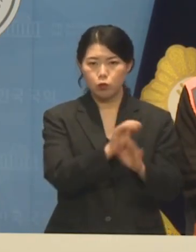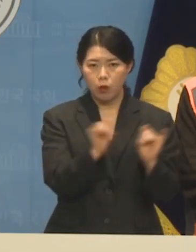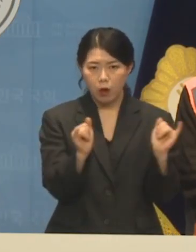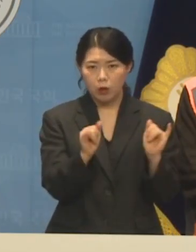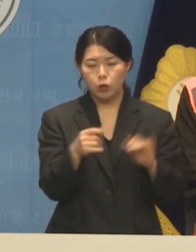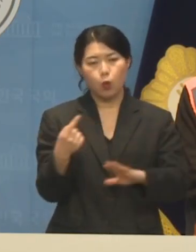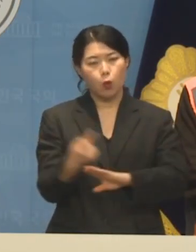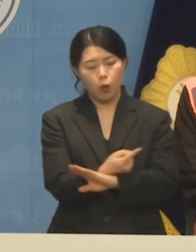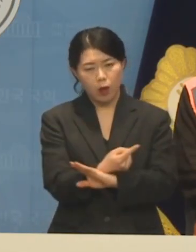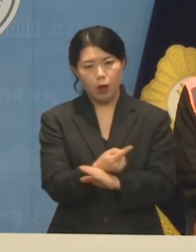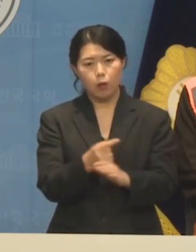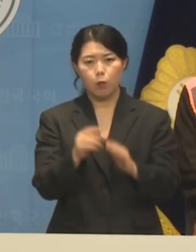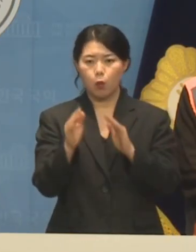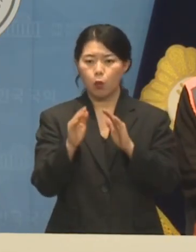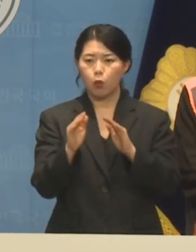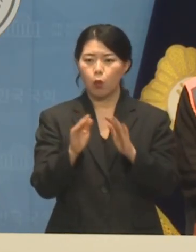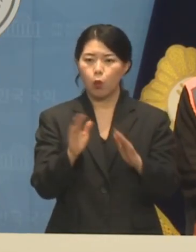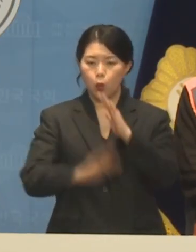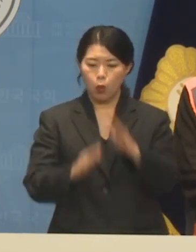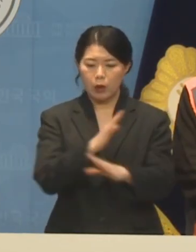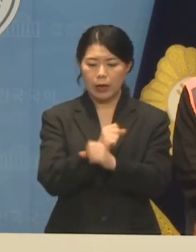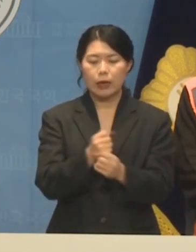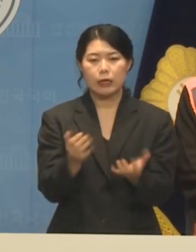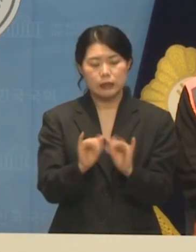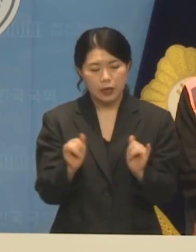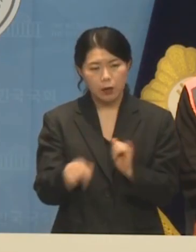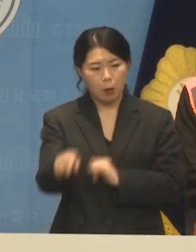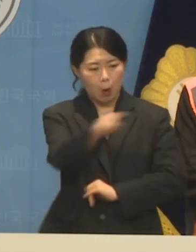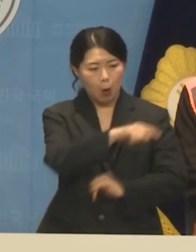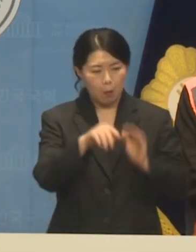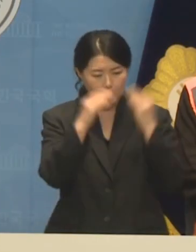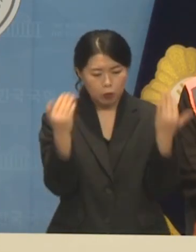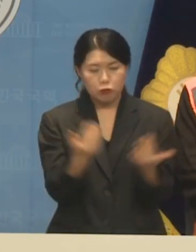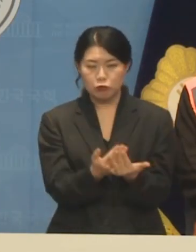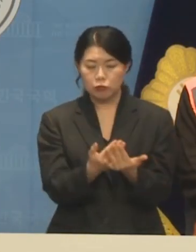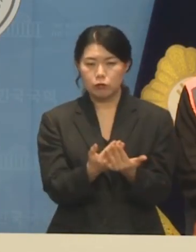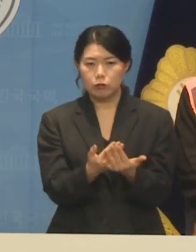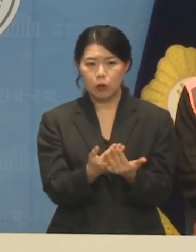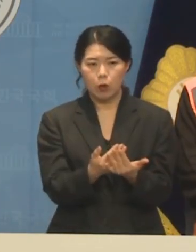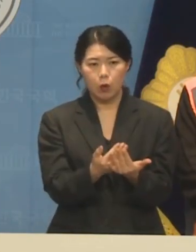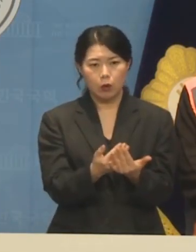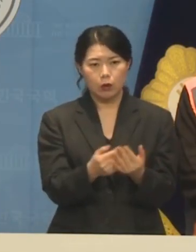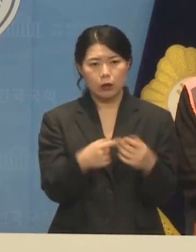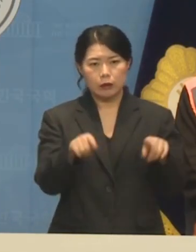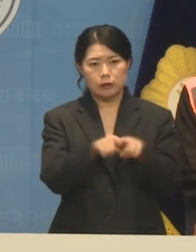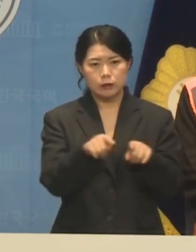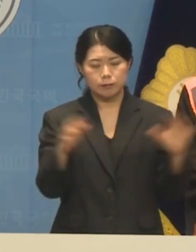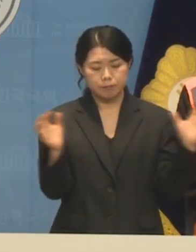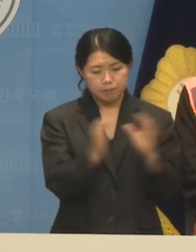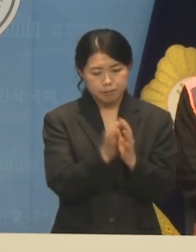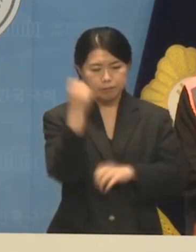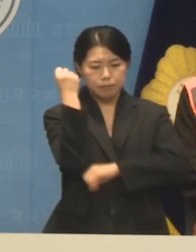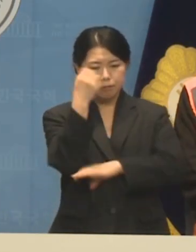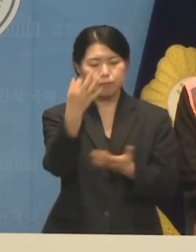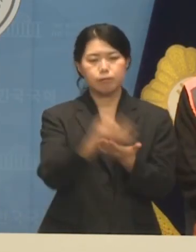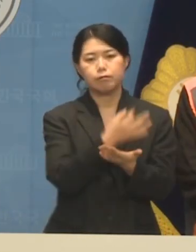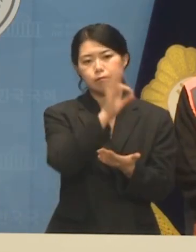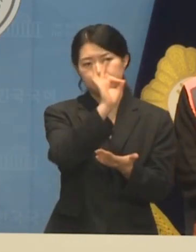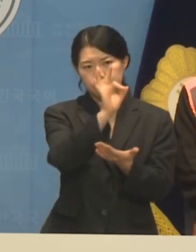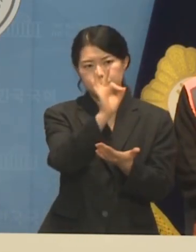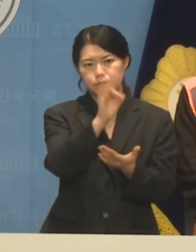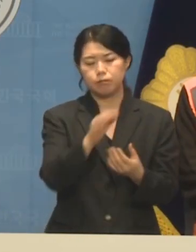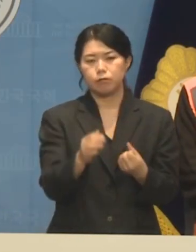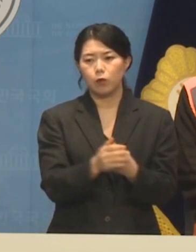기타직, 그다음에 공무직 이런 것들을 다 포괄해서 종합해서 전체 기준 인건비를 상정하는 것이기 때문에